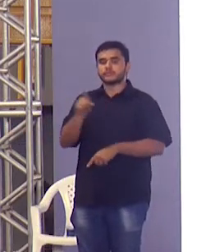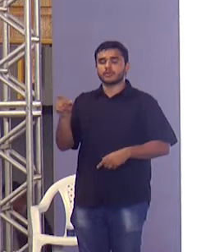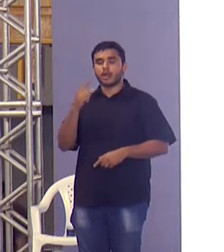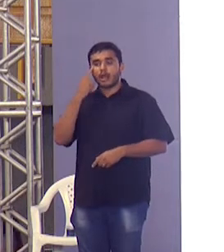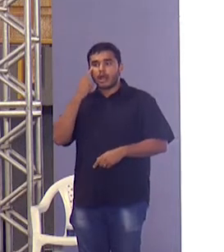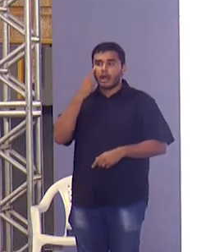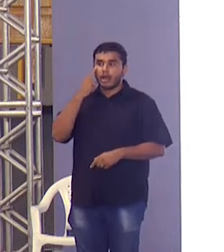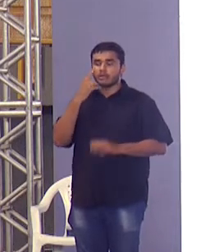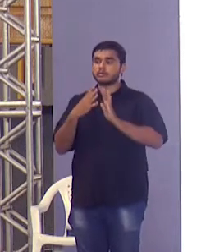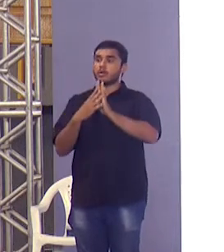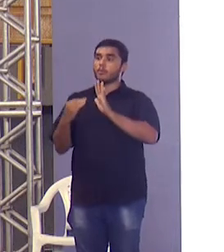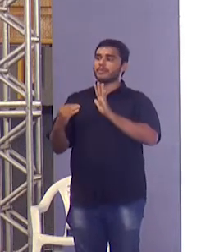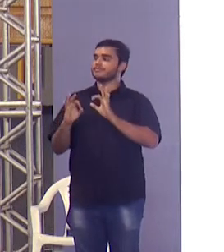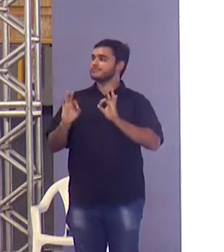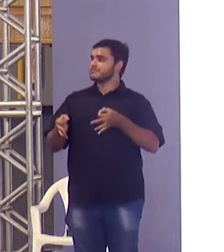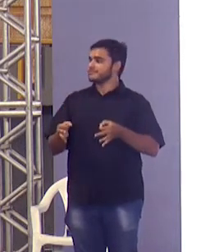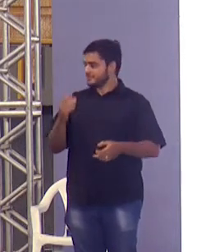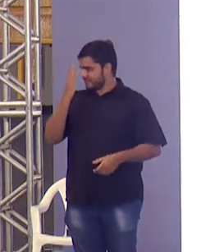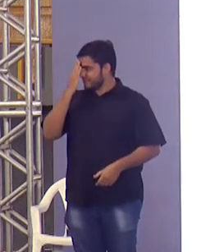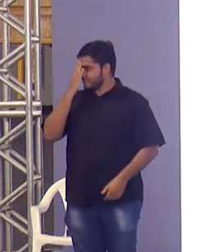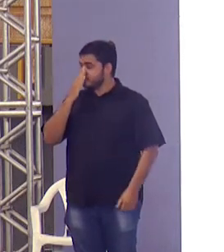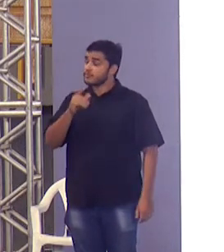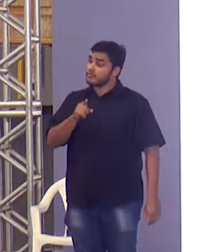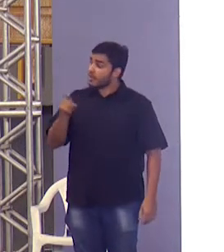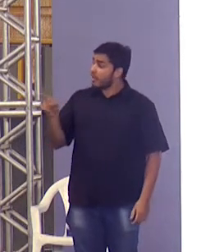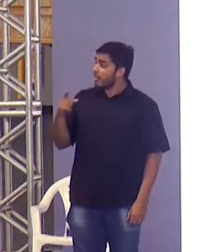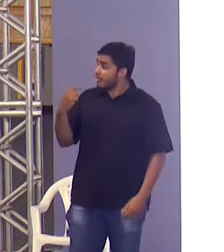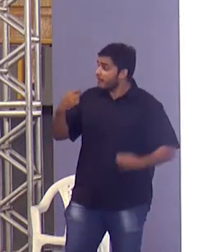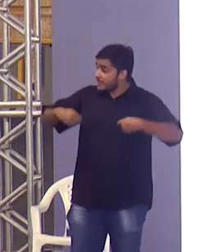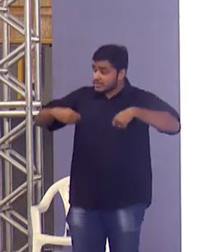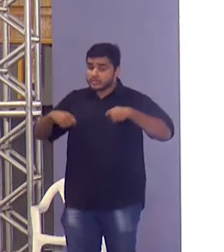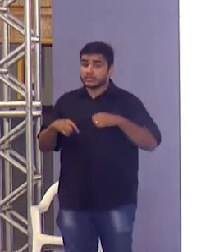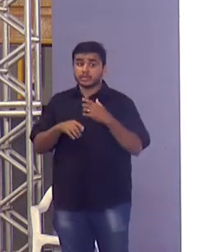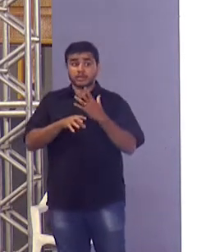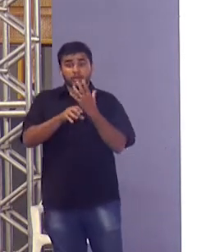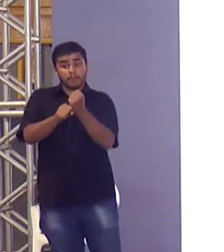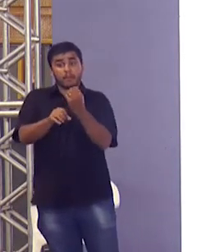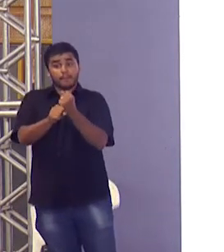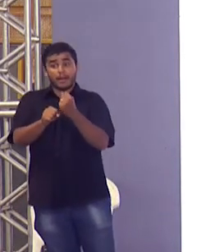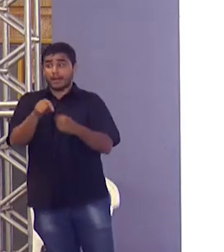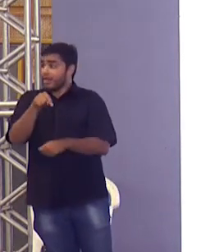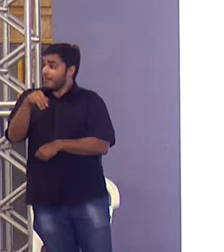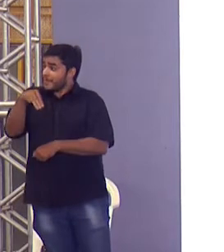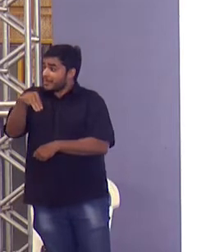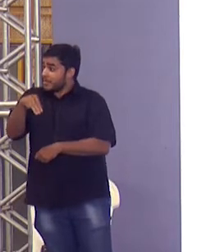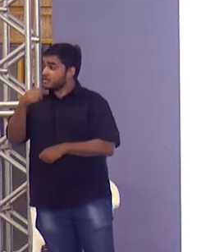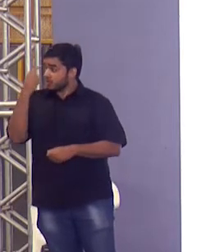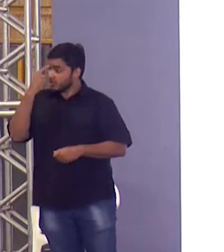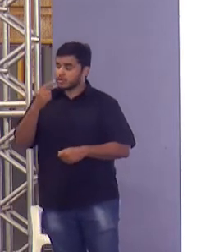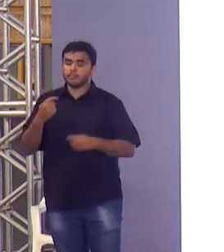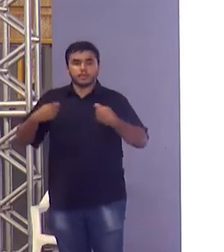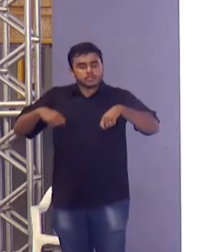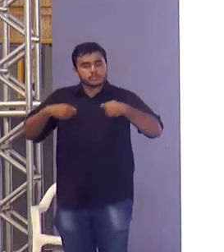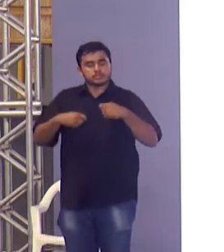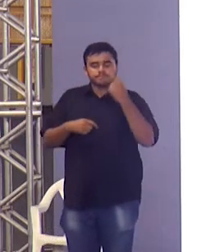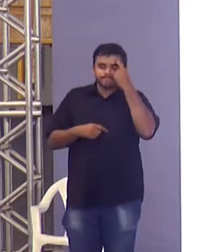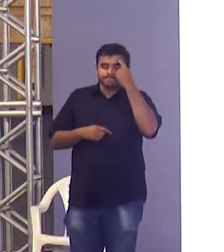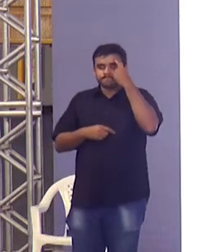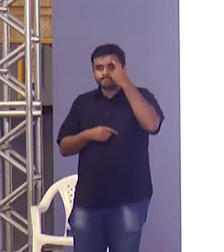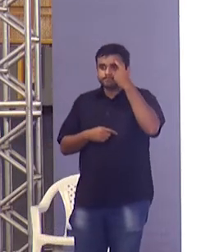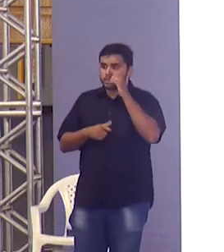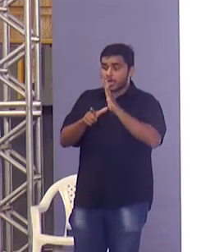Vocês vão ver que nos problemas de aritmética, você sempre pode estar trabalhando isso.